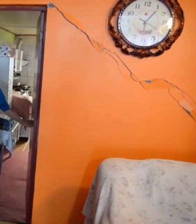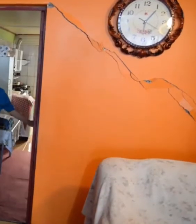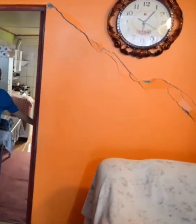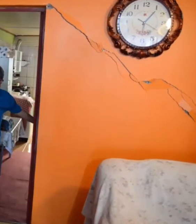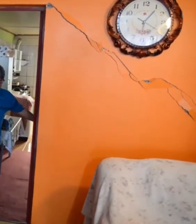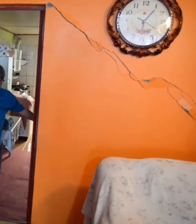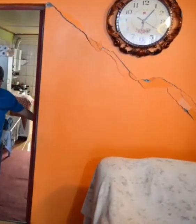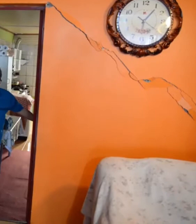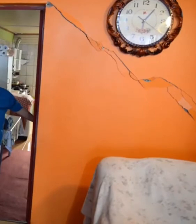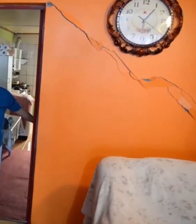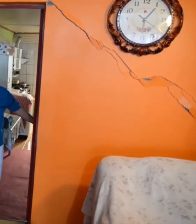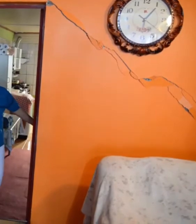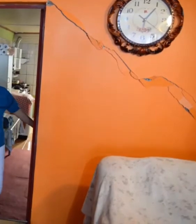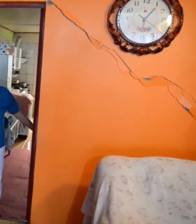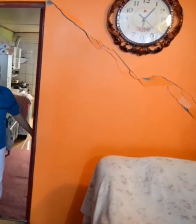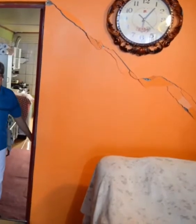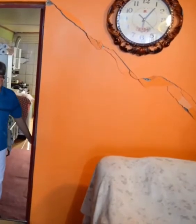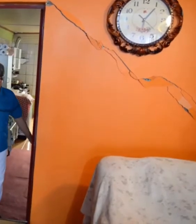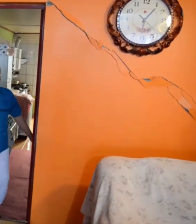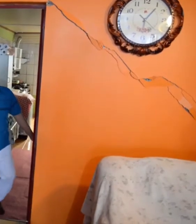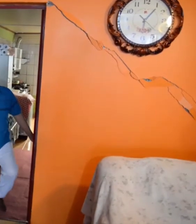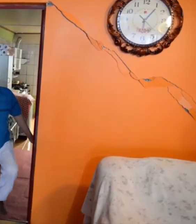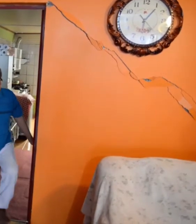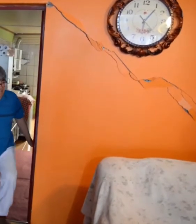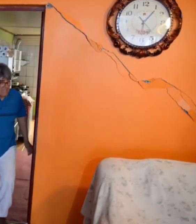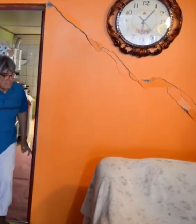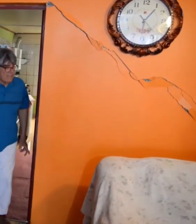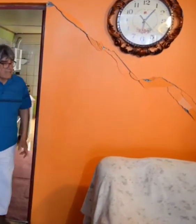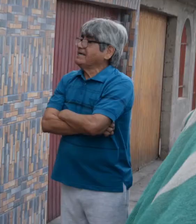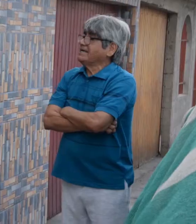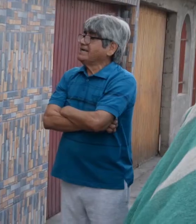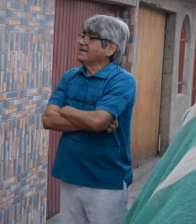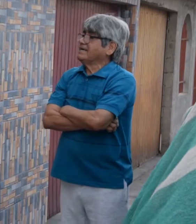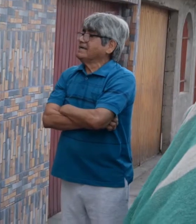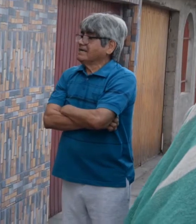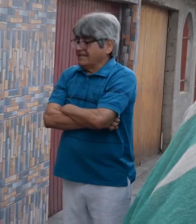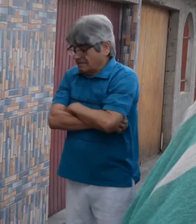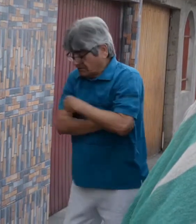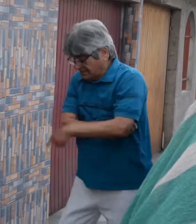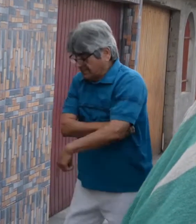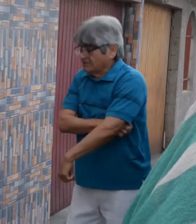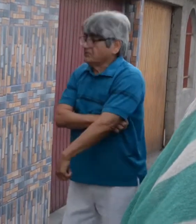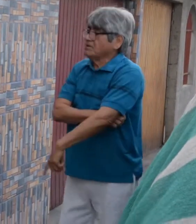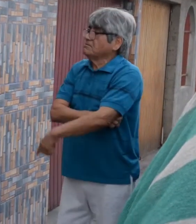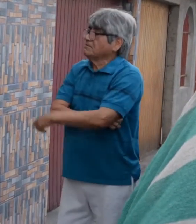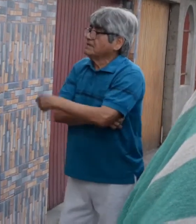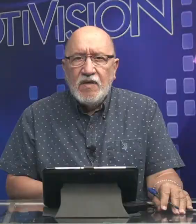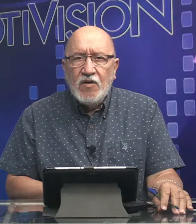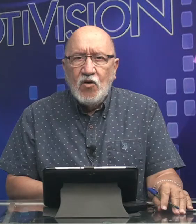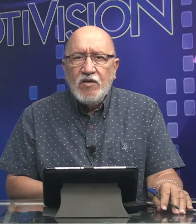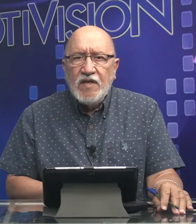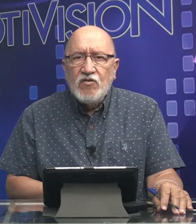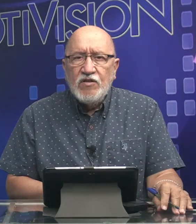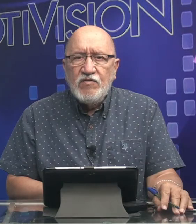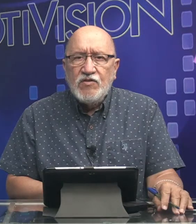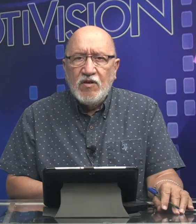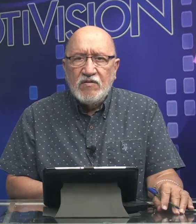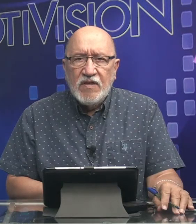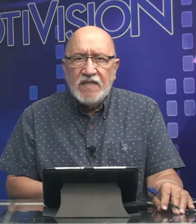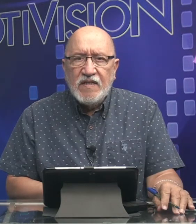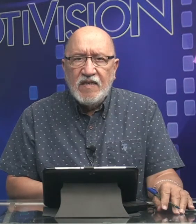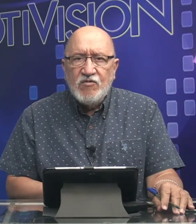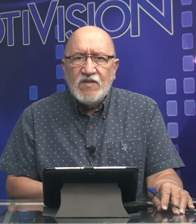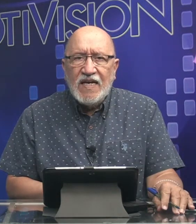su posterior restauración, proceso que se estima comience el primer trimestre del próximo año. Hoy en